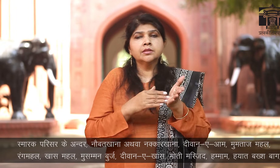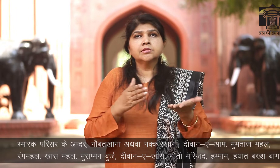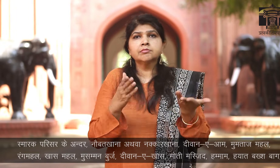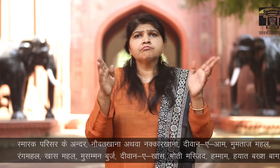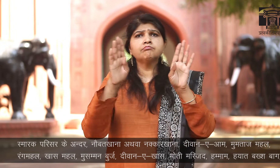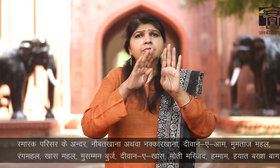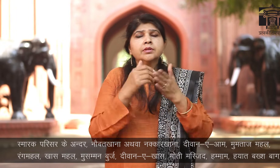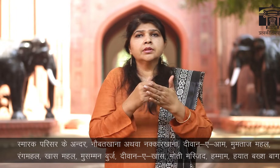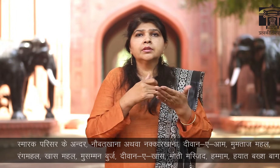रंग महल,